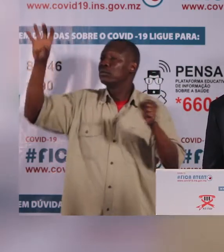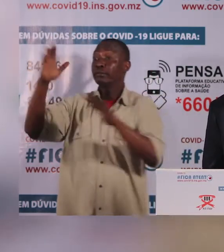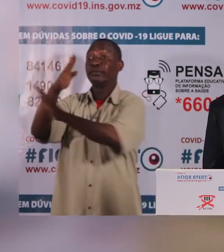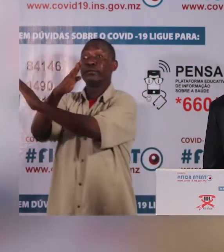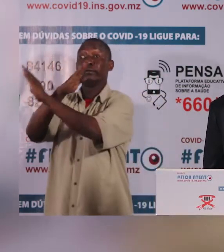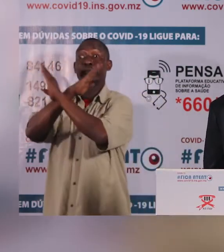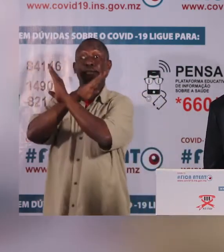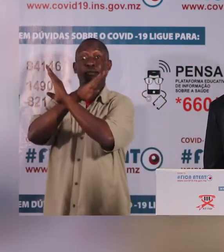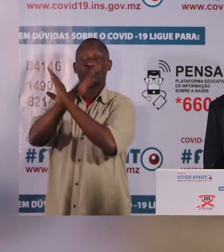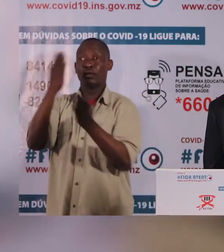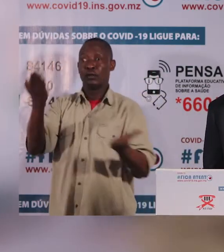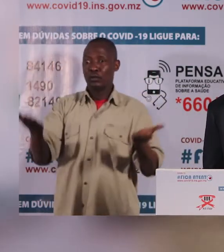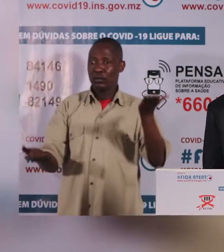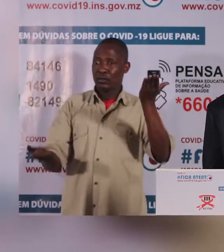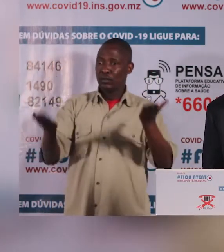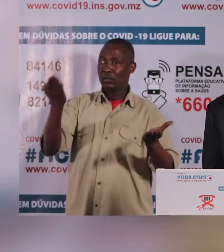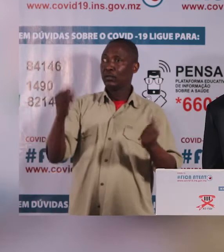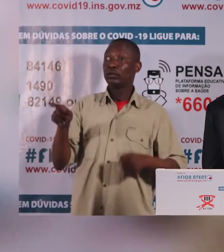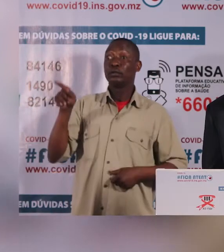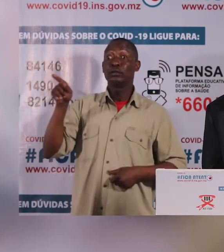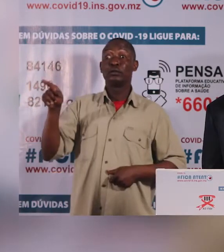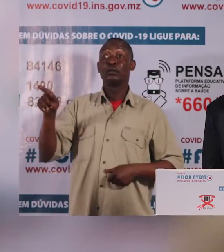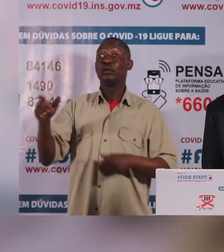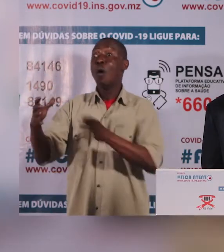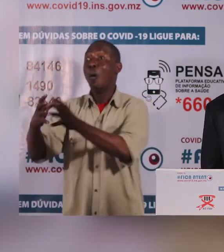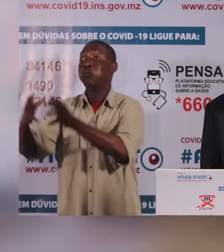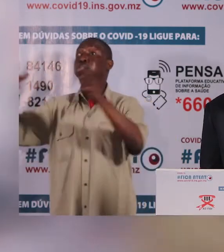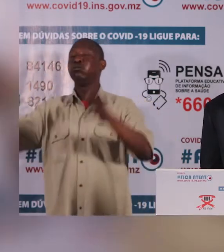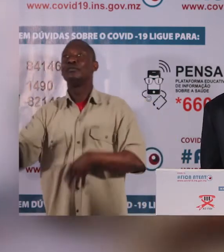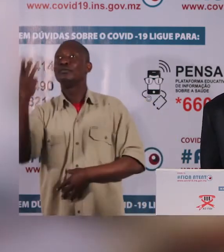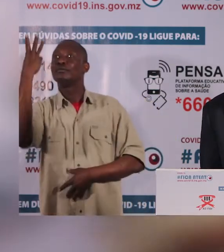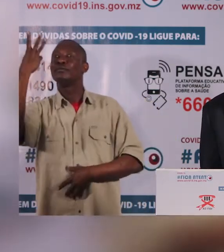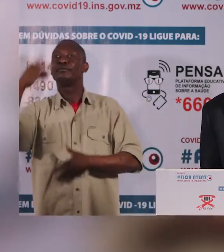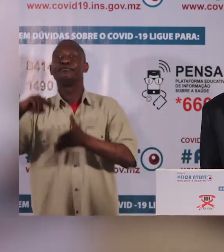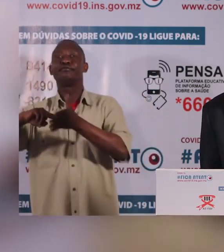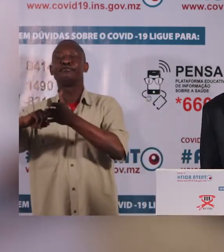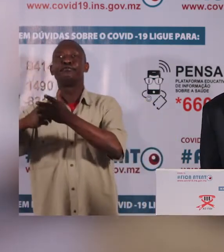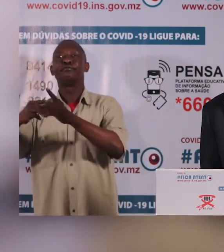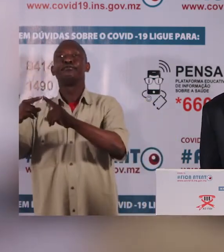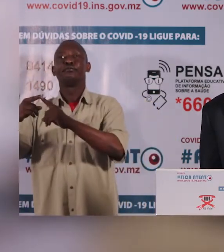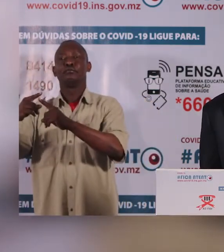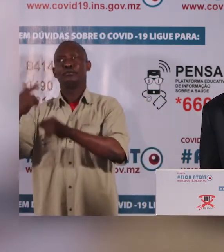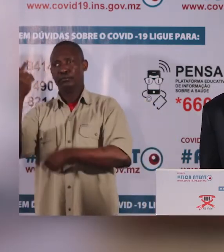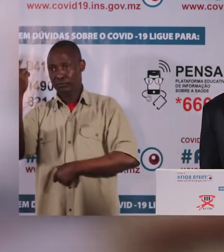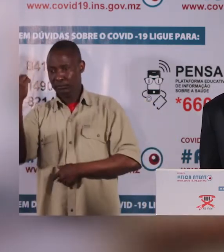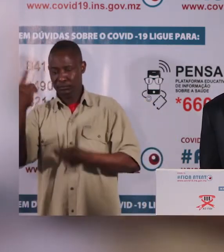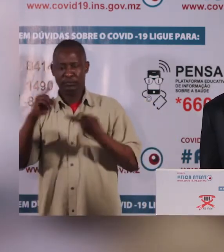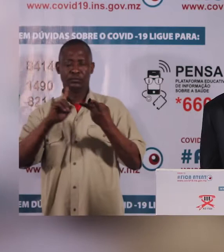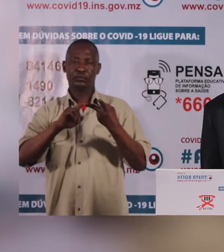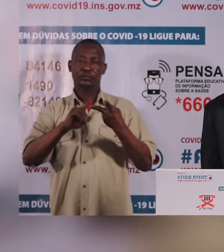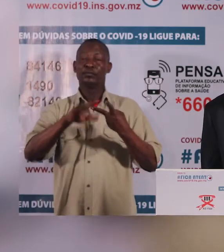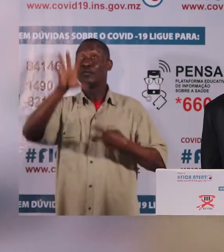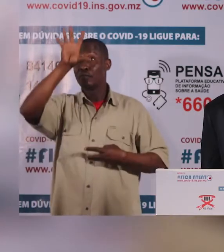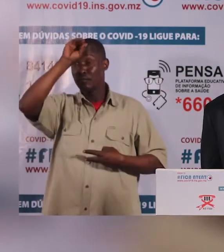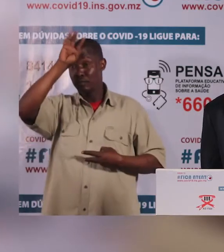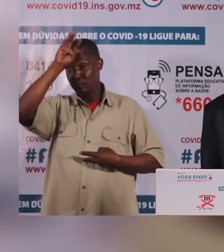tem 3,5 vezes mais casos por milhão de habitantes e a África do Sul tem 69 vezes mais casos por